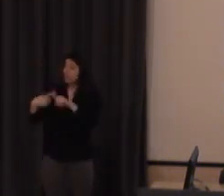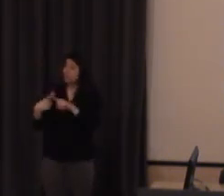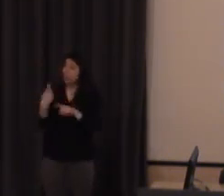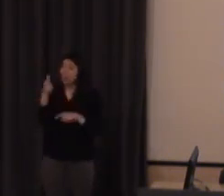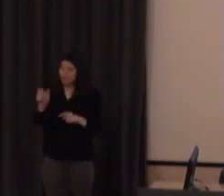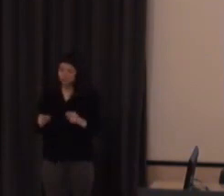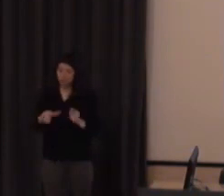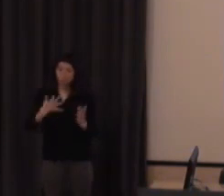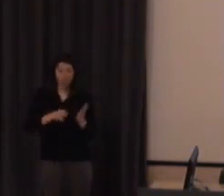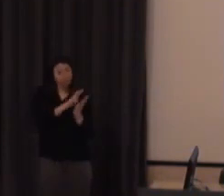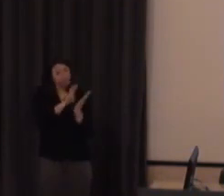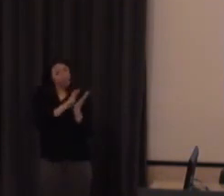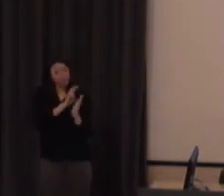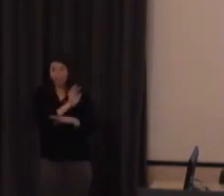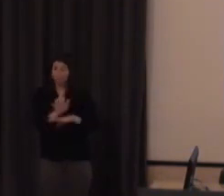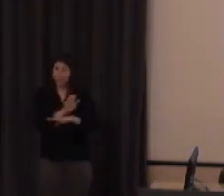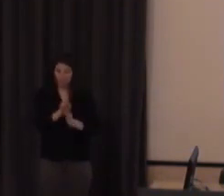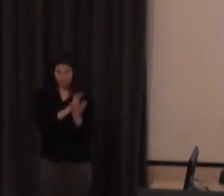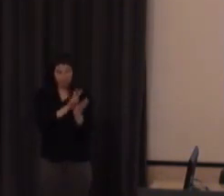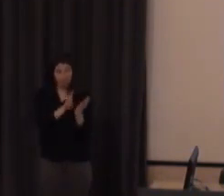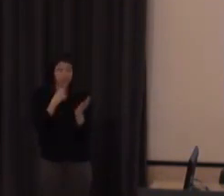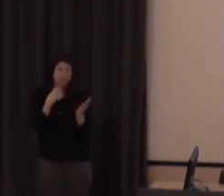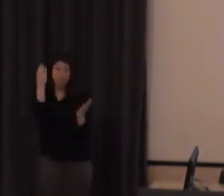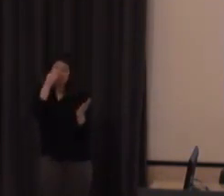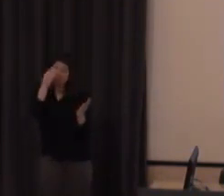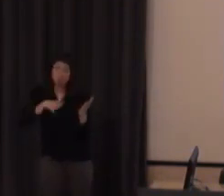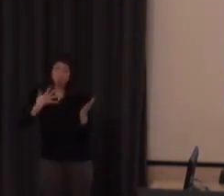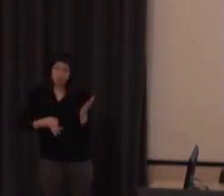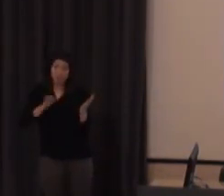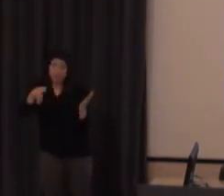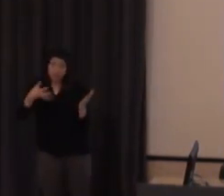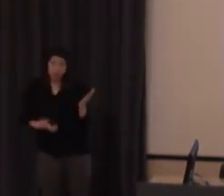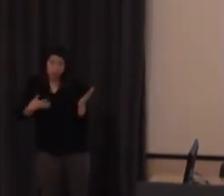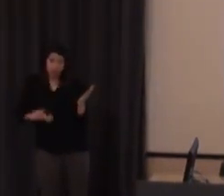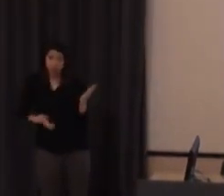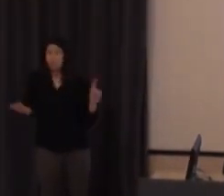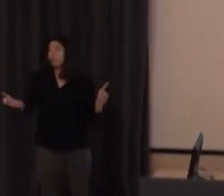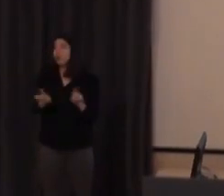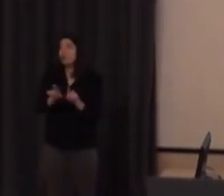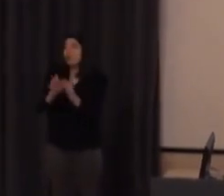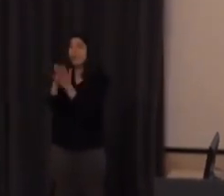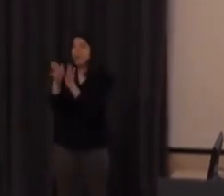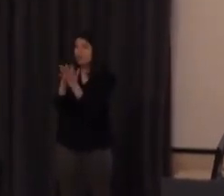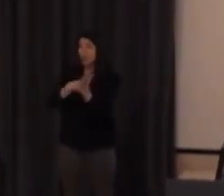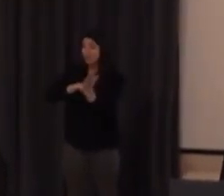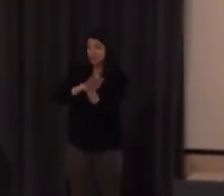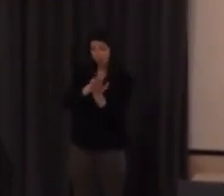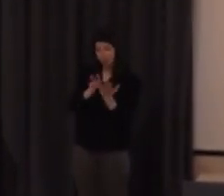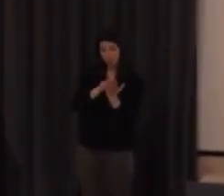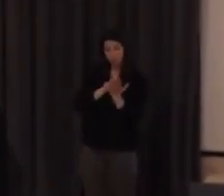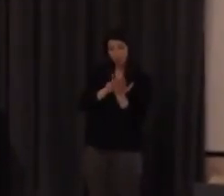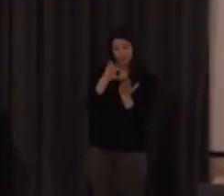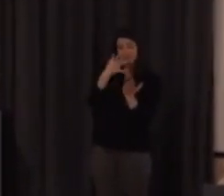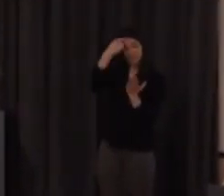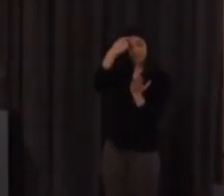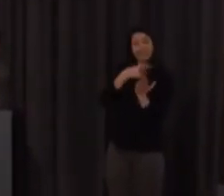es que otro lo vea y diga ¡ay! ¡qué soso! pues igual que un lector de un texto en español que puede ser muy gracioso